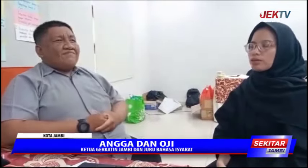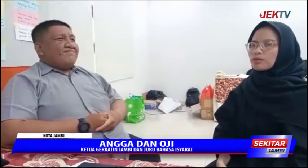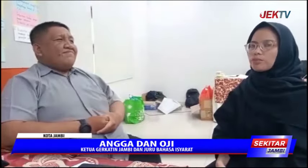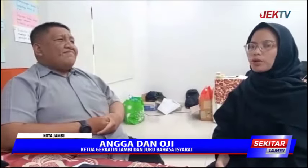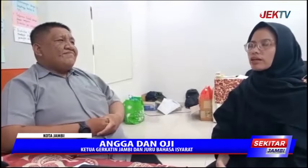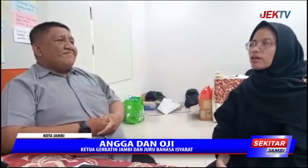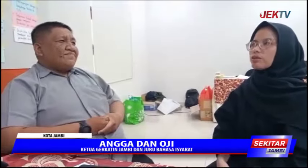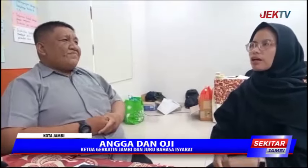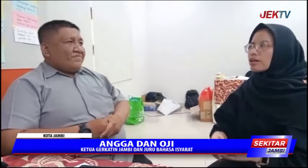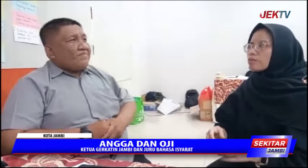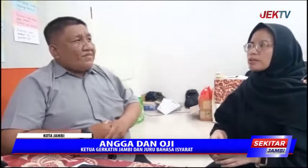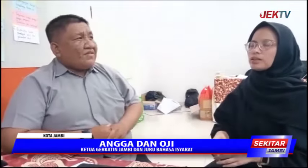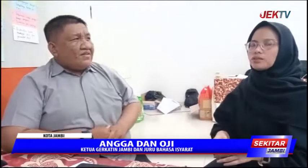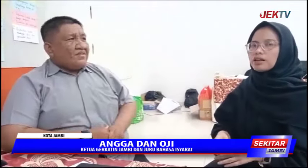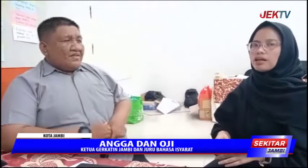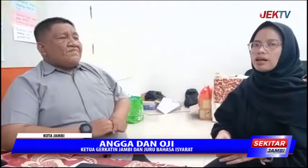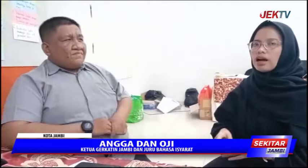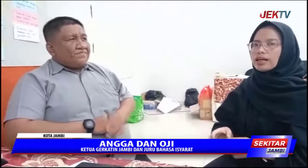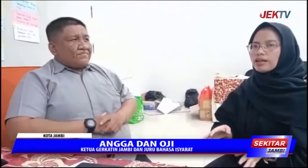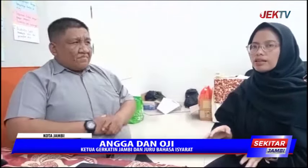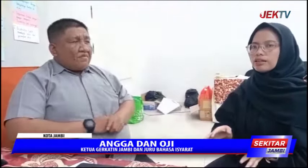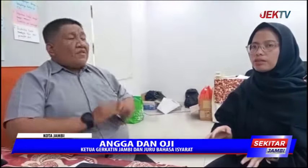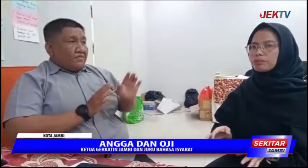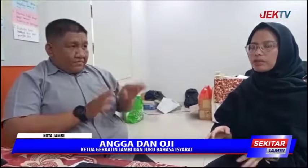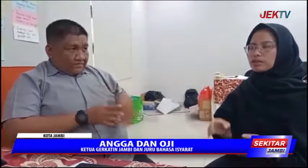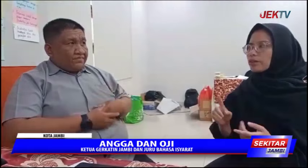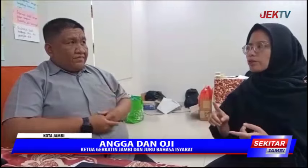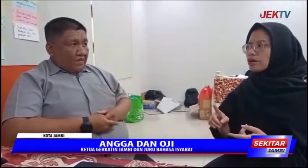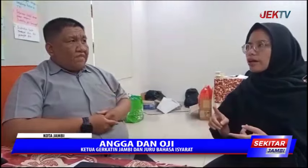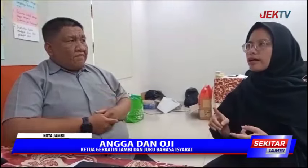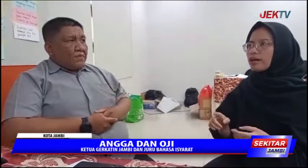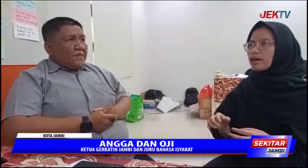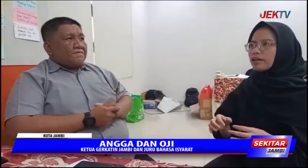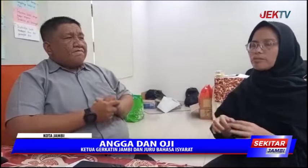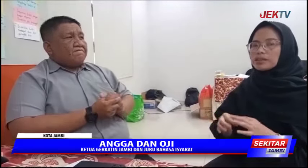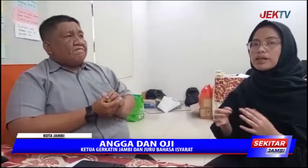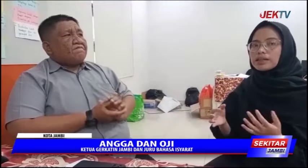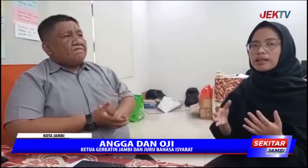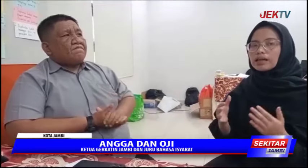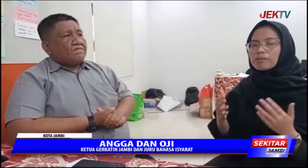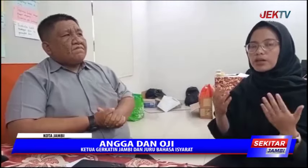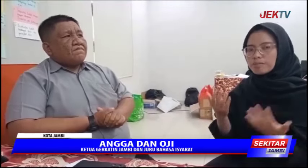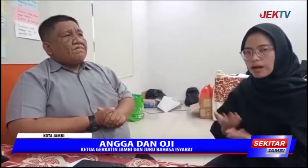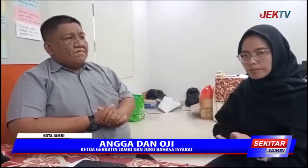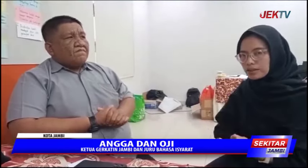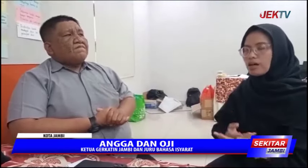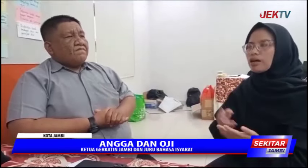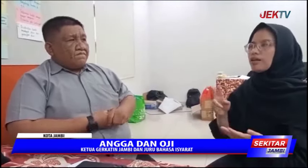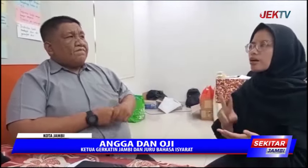Itu mungkin kurangnya informasi ini juga karena satu, nggak ada yang bisa dibaca dengan yang mudah dipahami. Yang